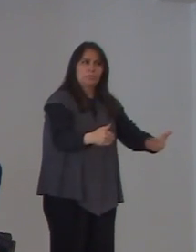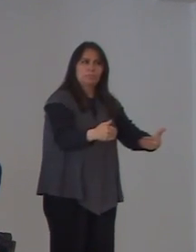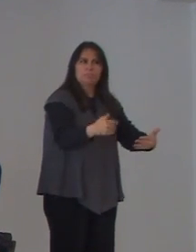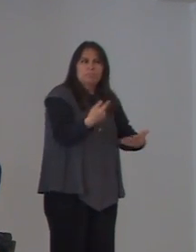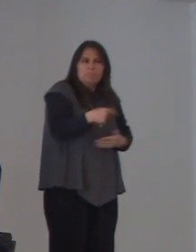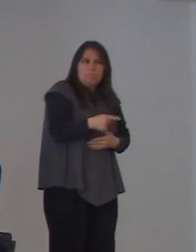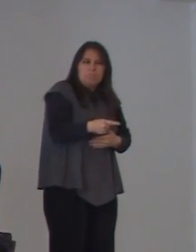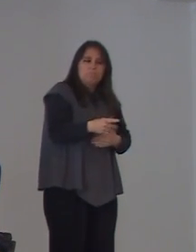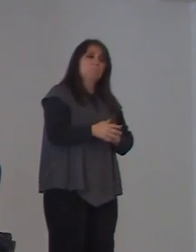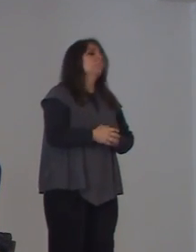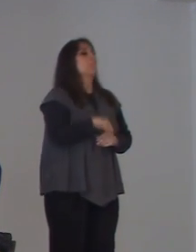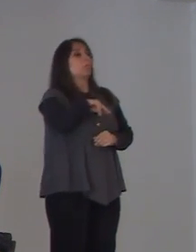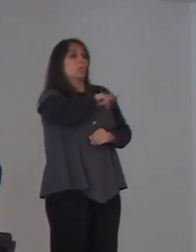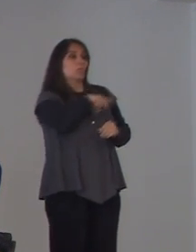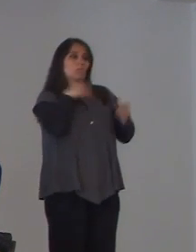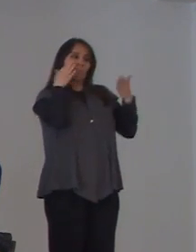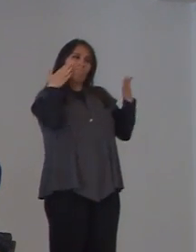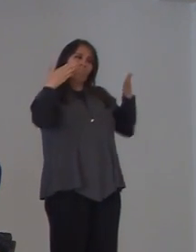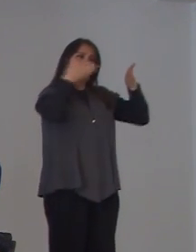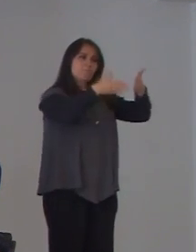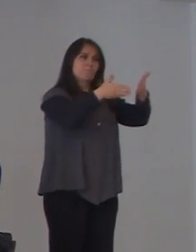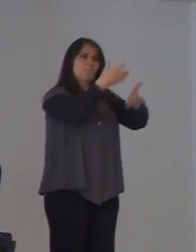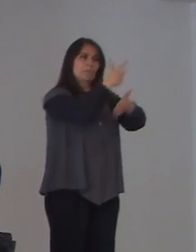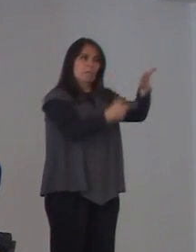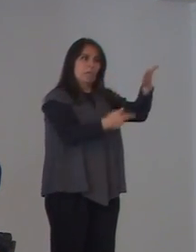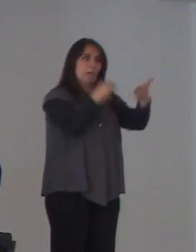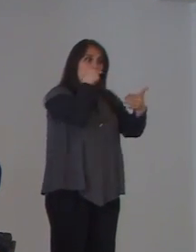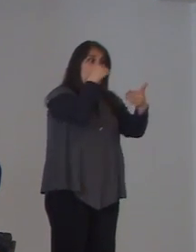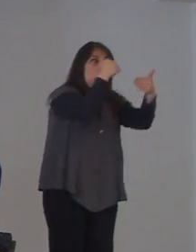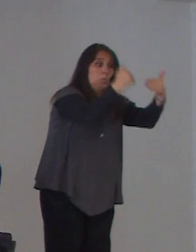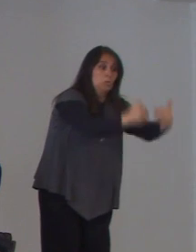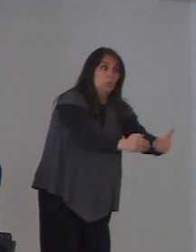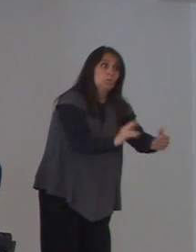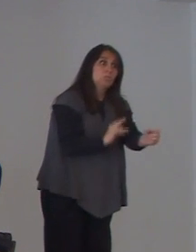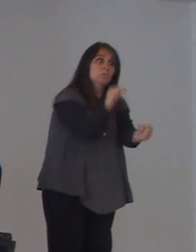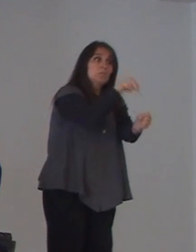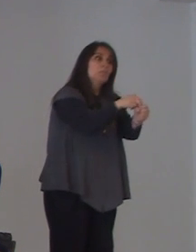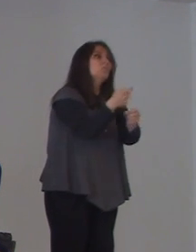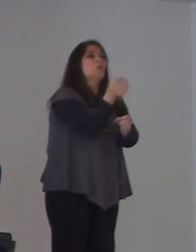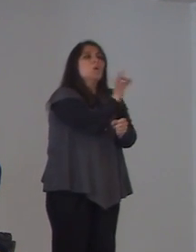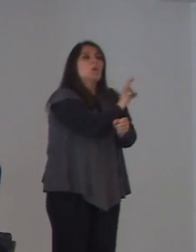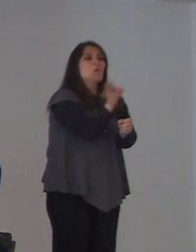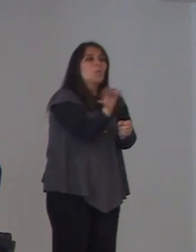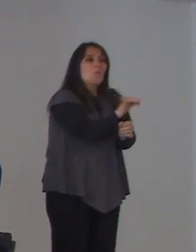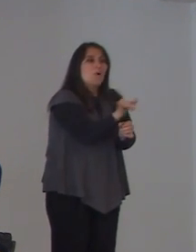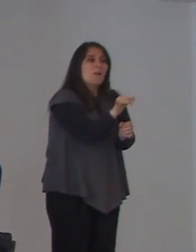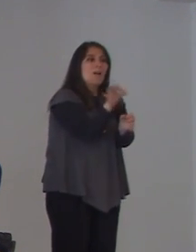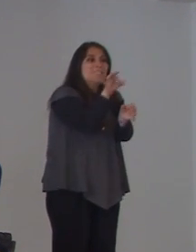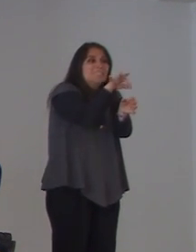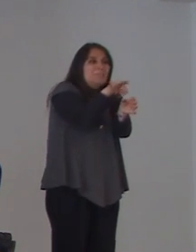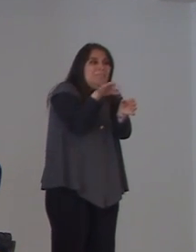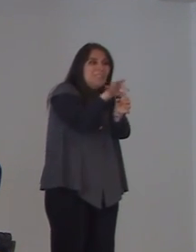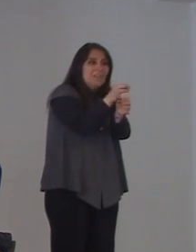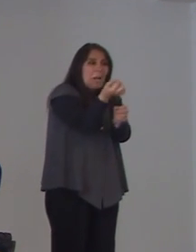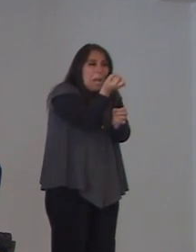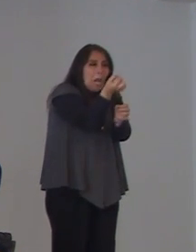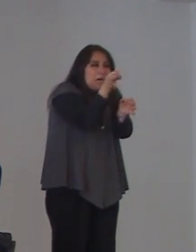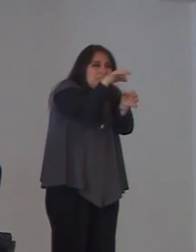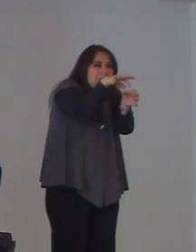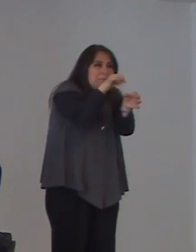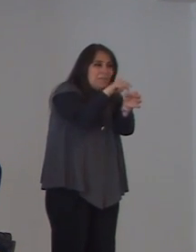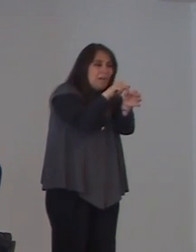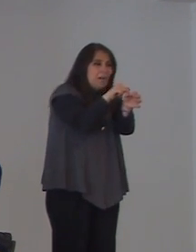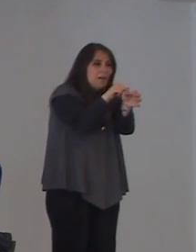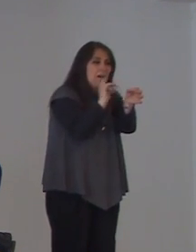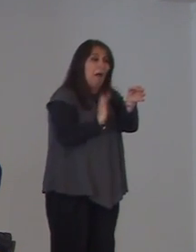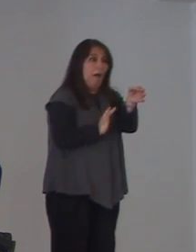nosotros nos hemos centrado mucho en que nuestros niños representan o son pues, la semilla, lo que en la agricultura es una semilla. Y si